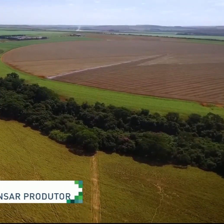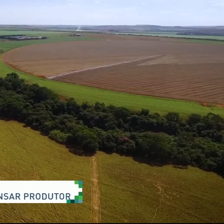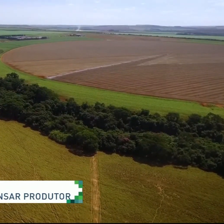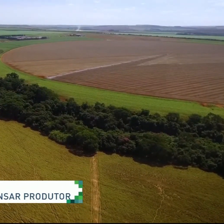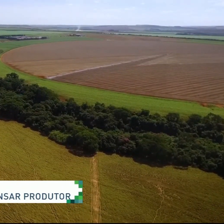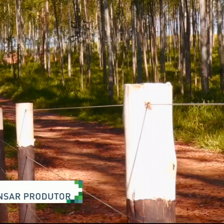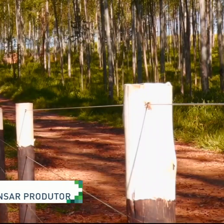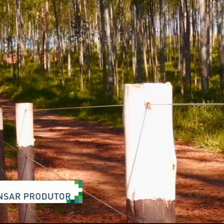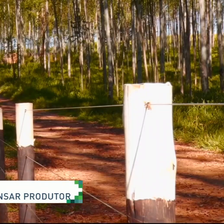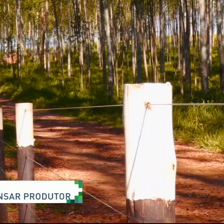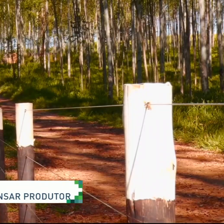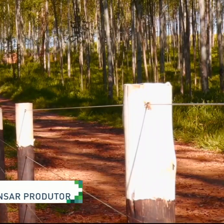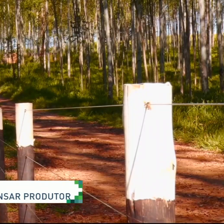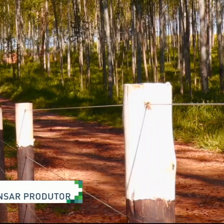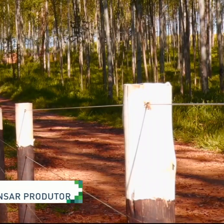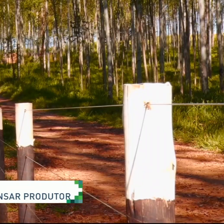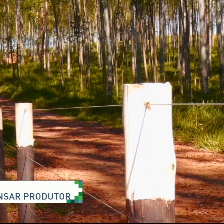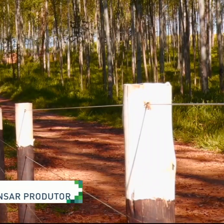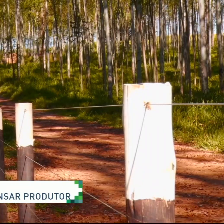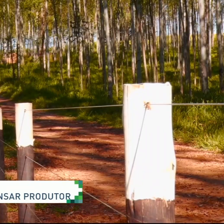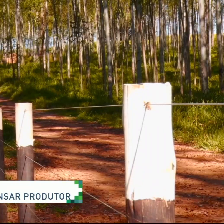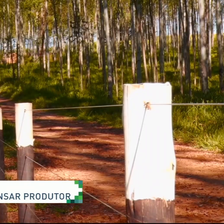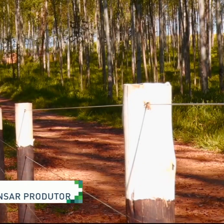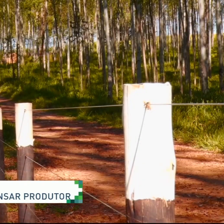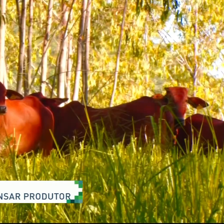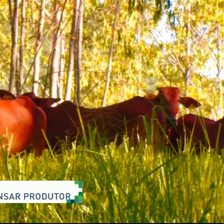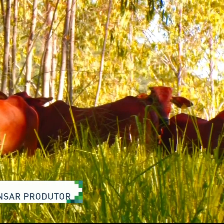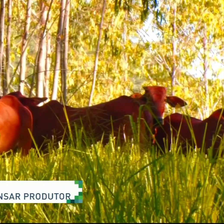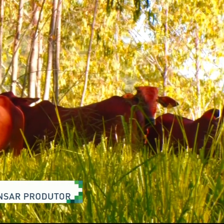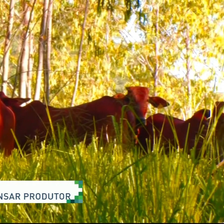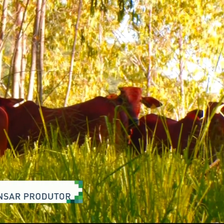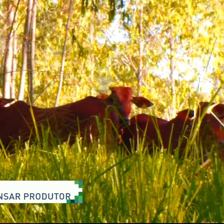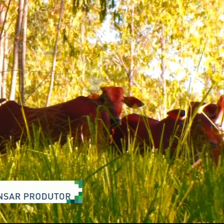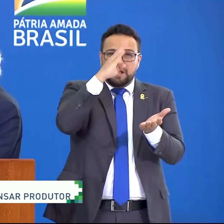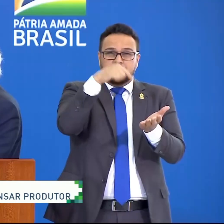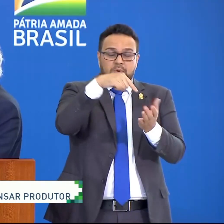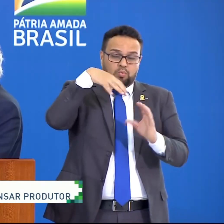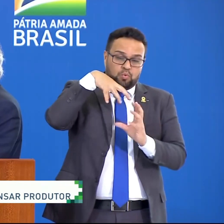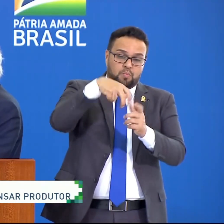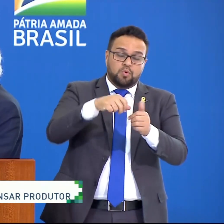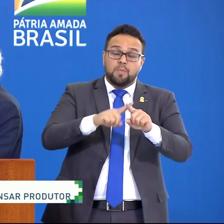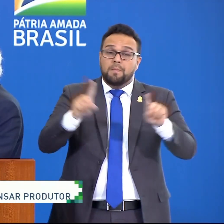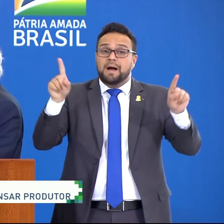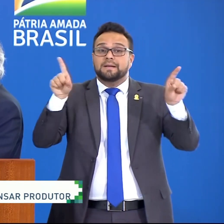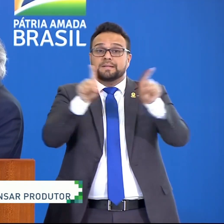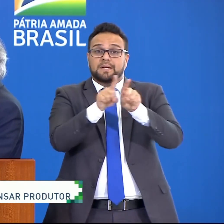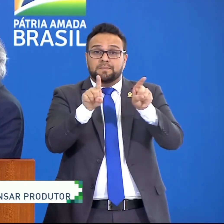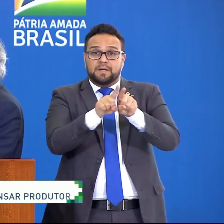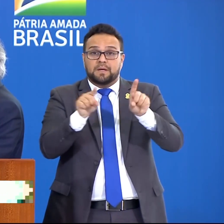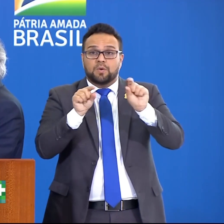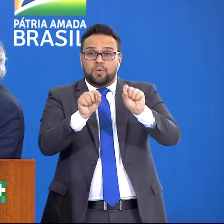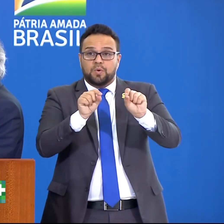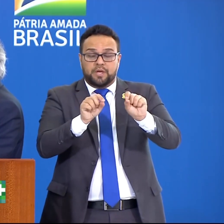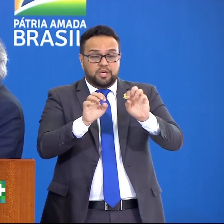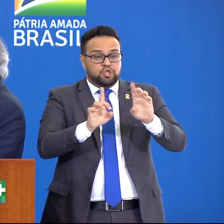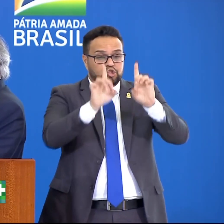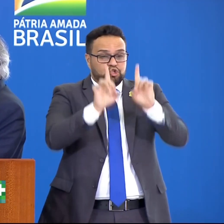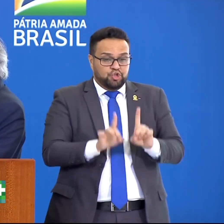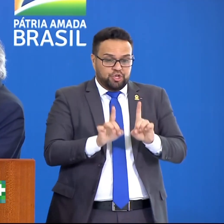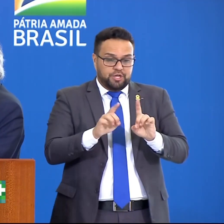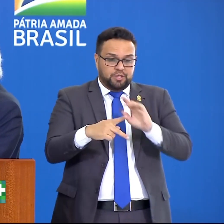além da parcela obrigatória não recebia nenhum benefício em troca definindo o direito de